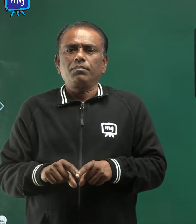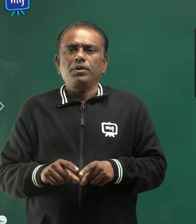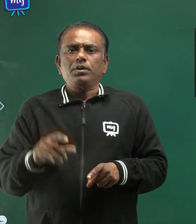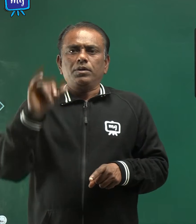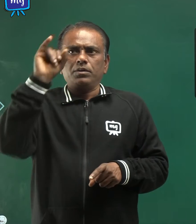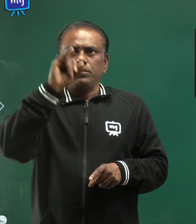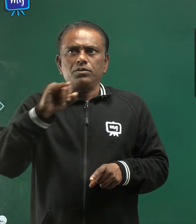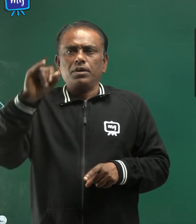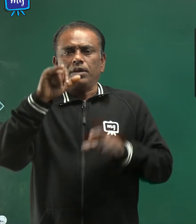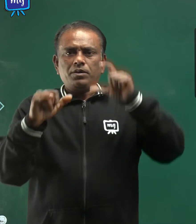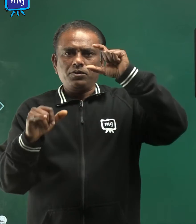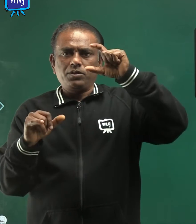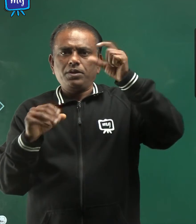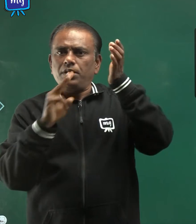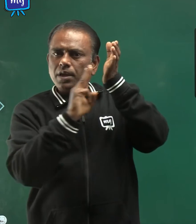6 सेमी